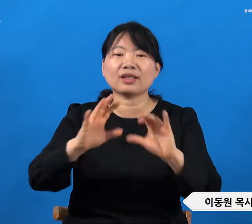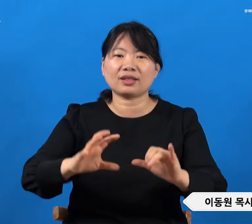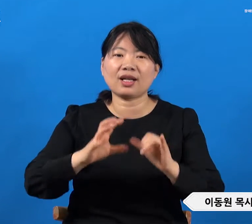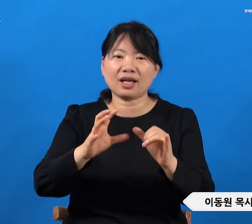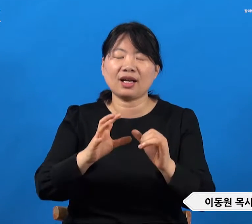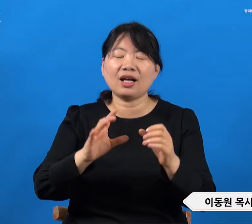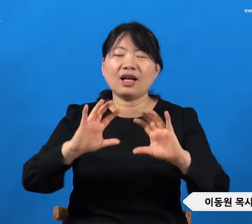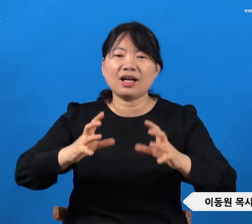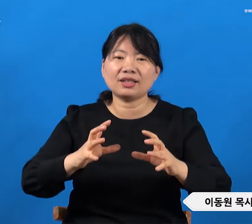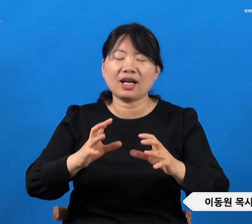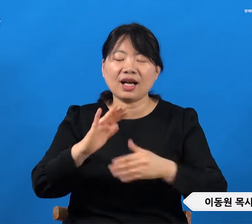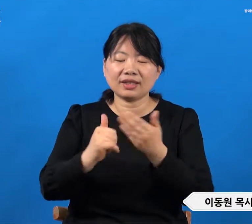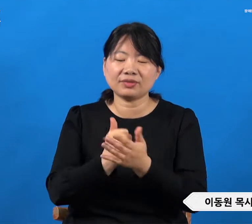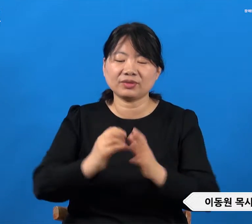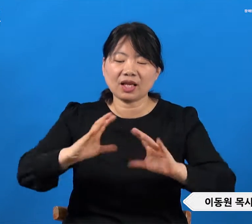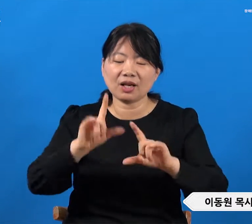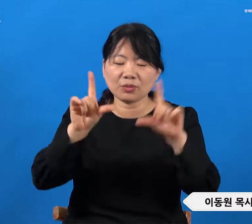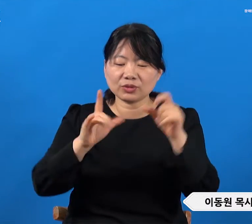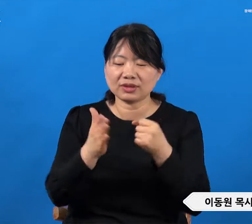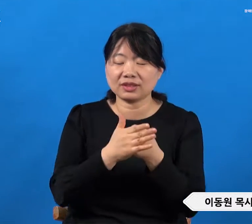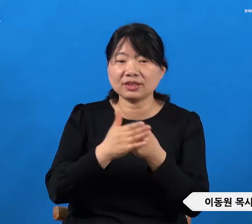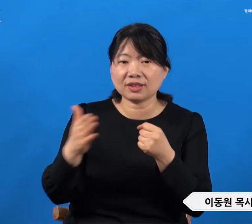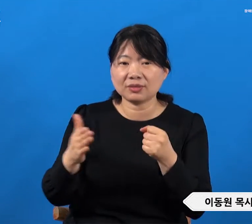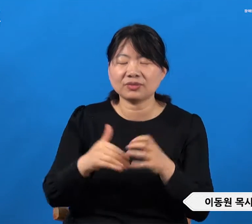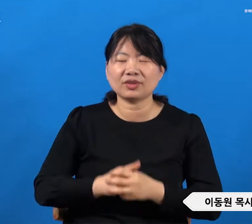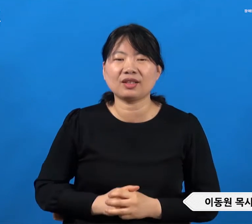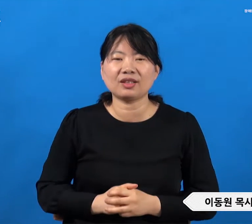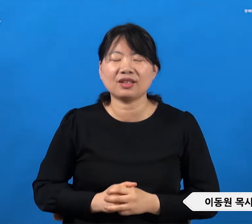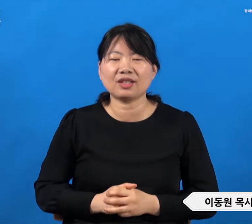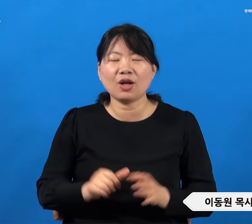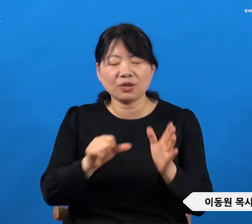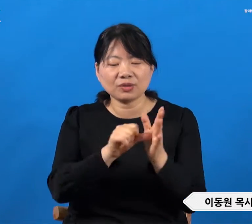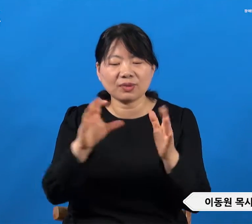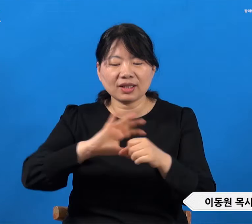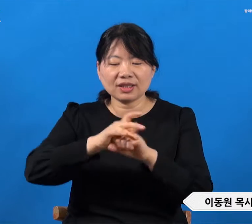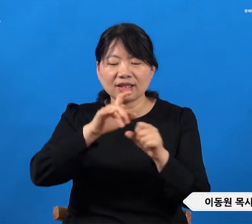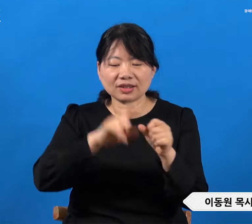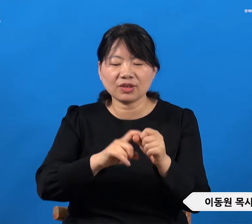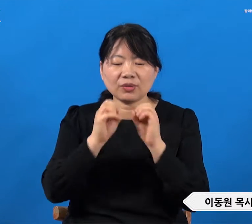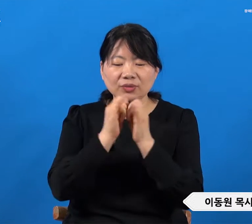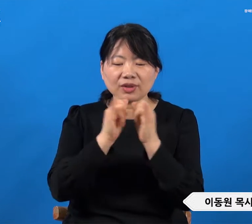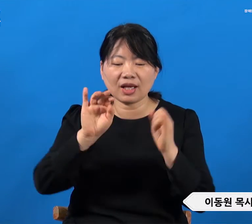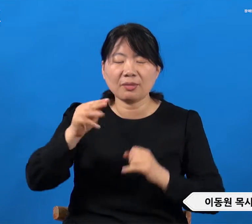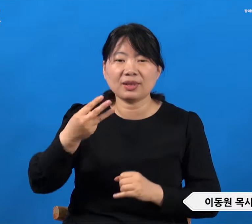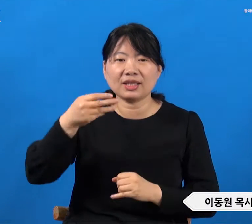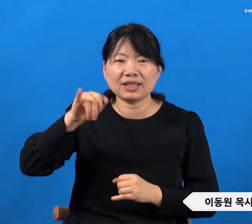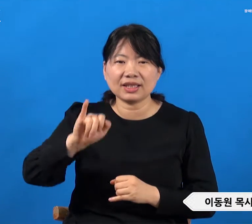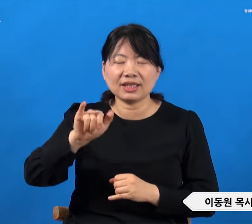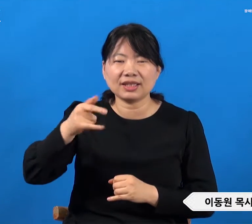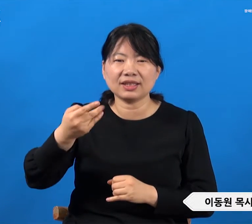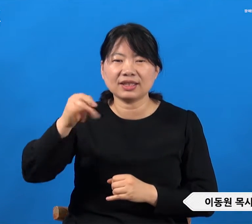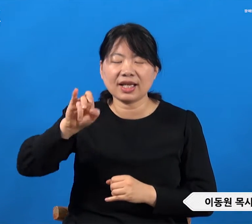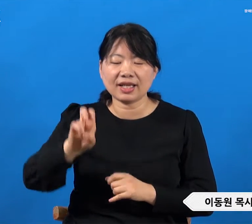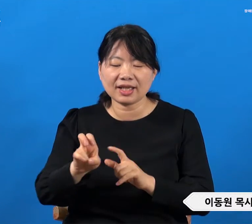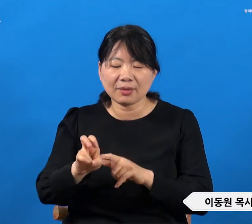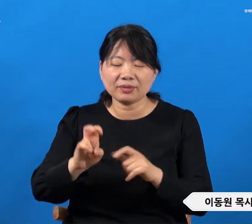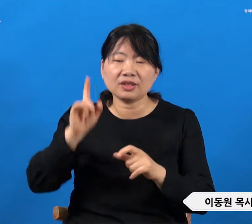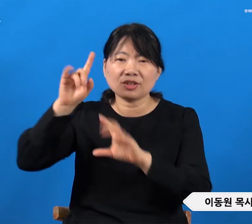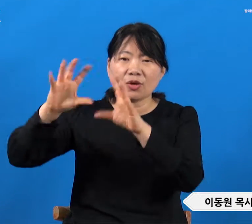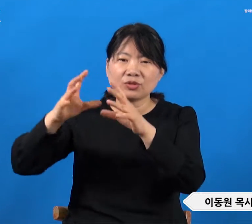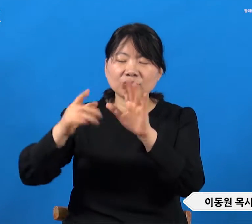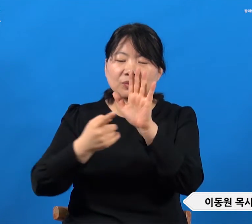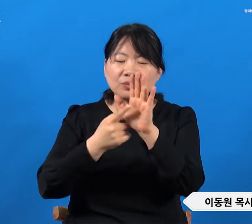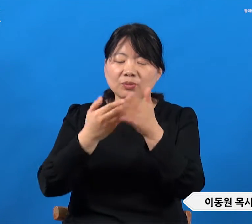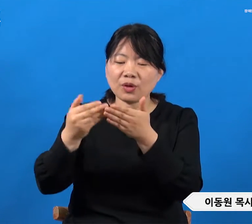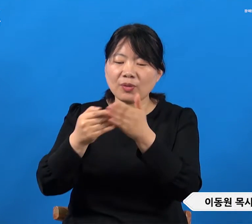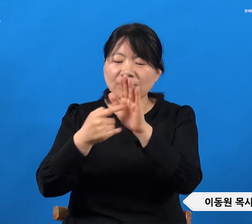나라. 그것이 하나님의 나라의 모습이기 때문에 그렇습니다. 유명한 세계적인 전도자 빌리 그레함이 천국을 묘사하면서